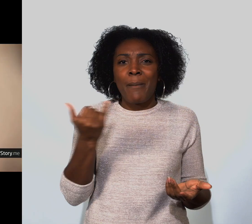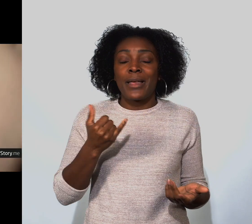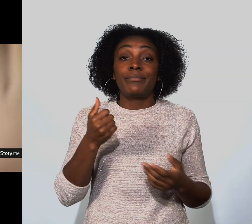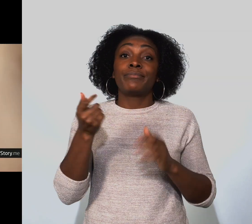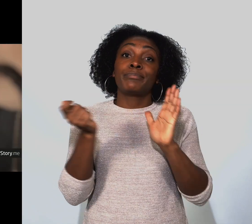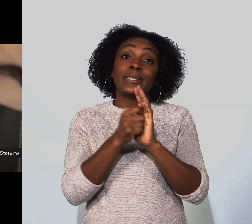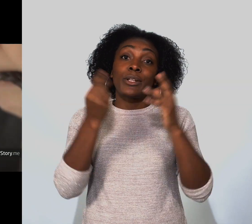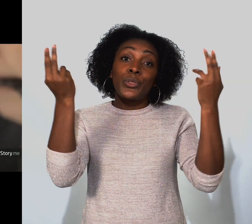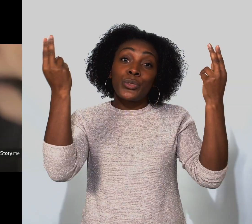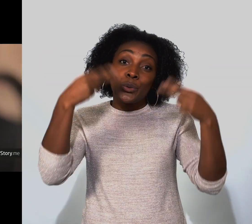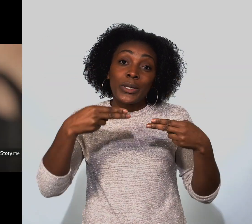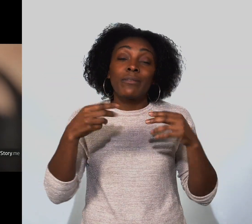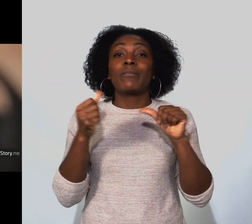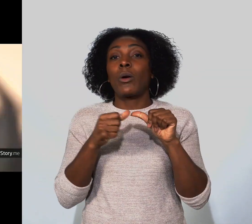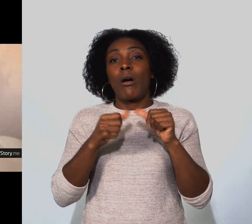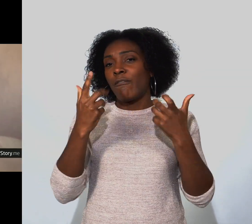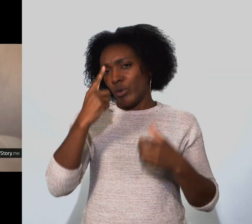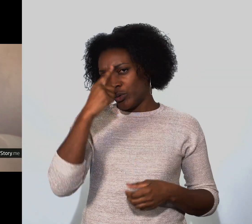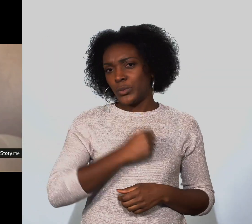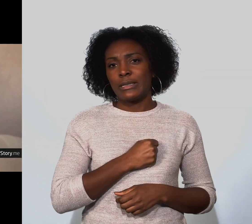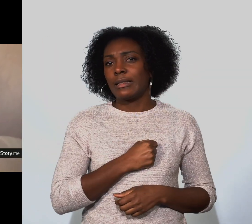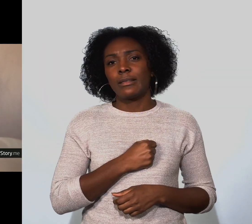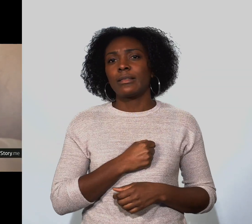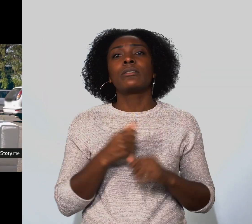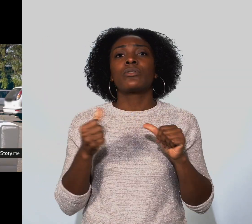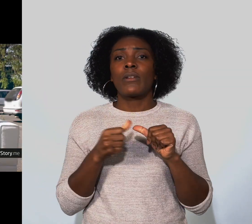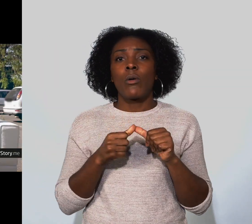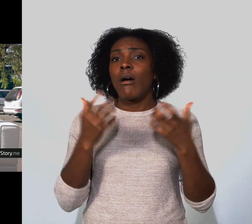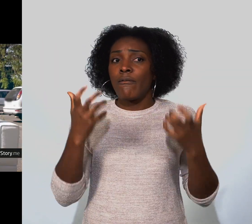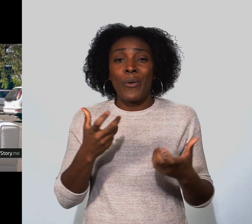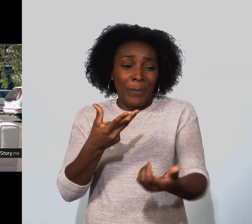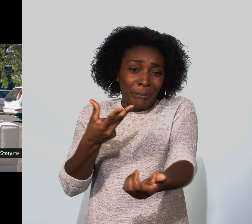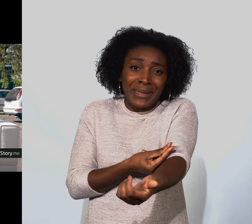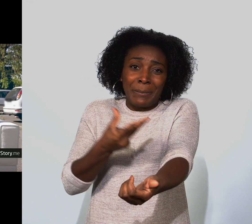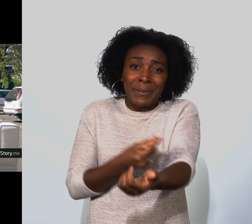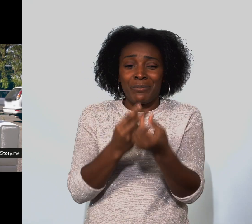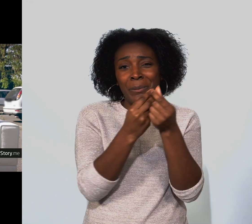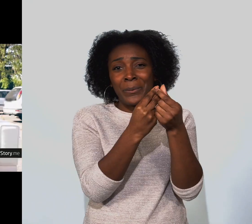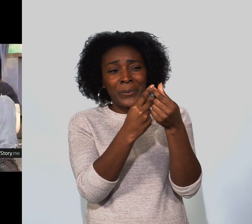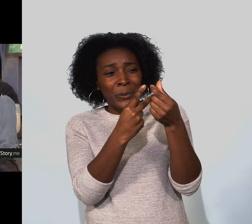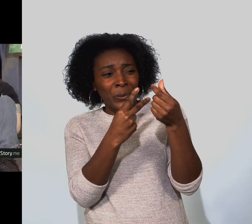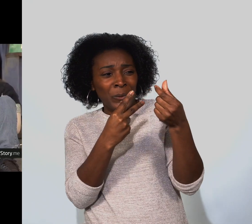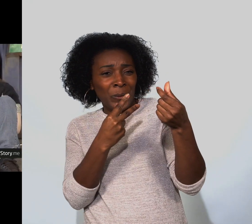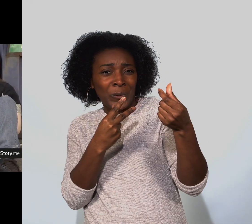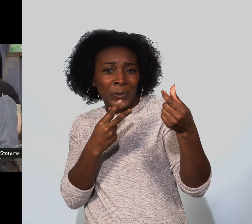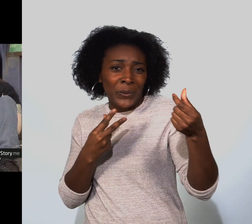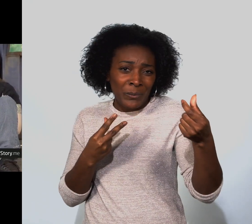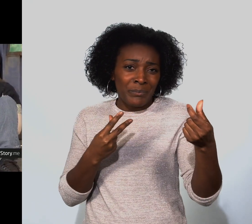cette nuit-là, j'ai vraiment décidé de mettre fin à mes jours. J'ai voulu mourir d'une overdose, j'ai rempli la seringue